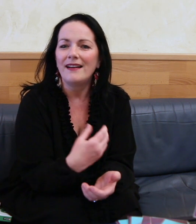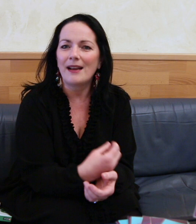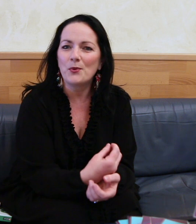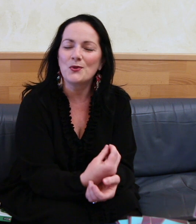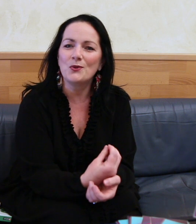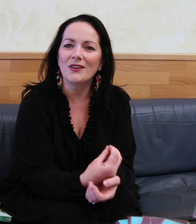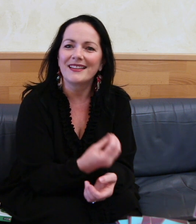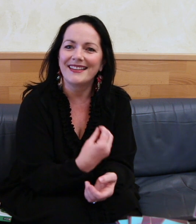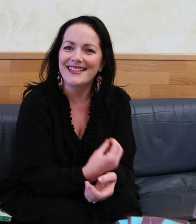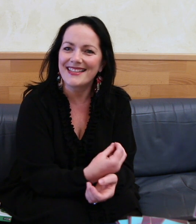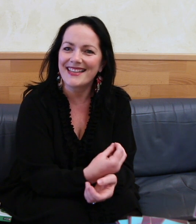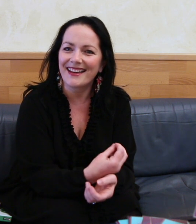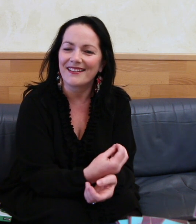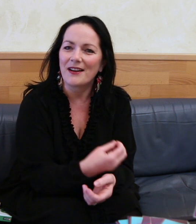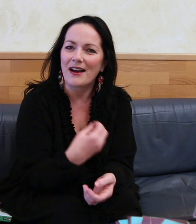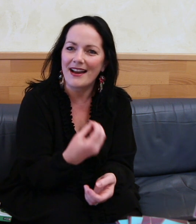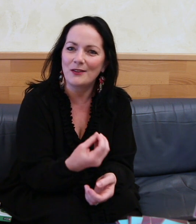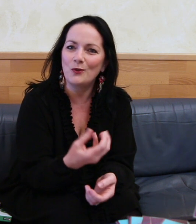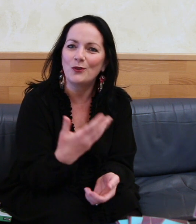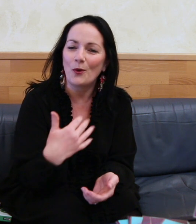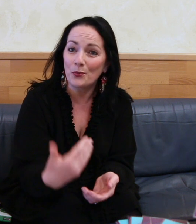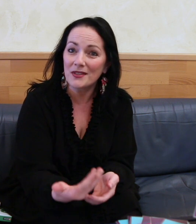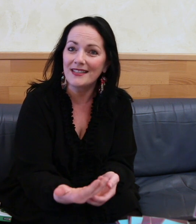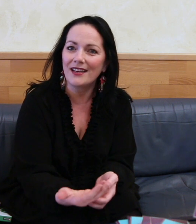la posture qui est nécessaire à l'adulte pour signer avec